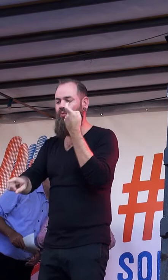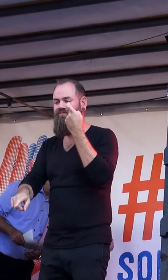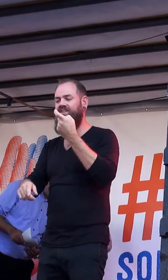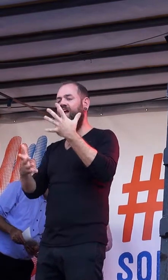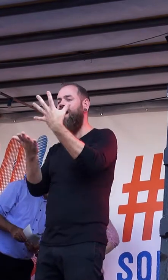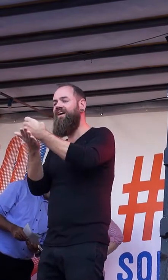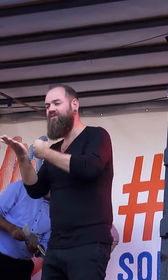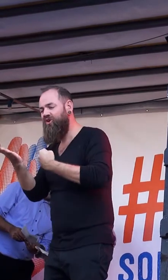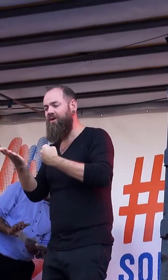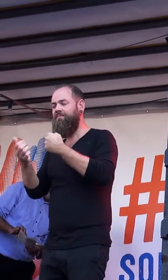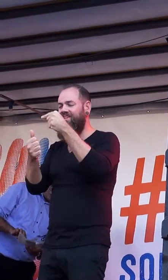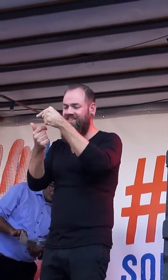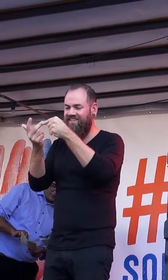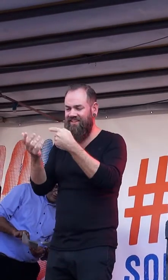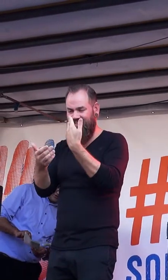Wohnungsmarkt diskriminiert werden.